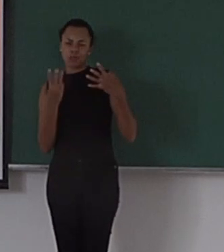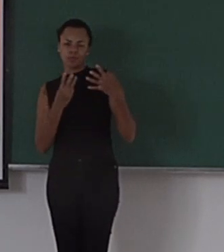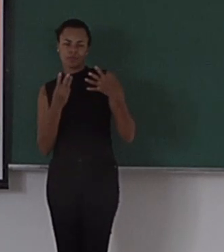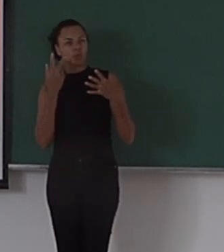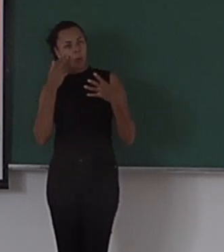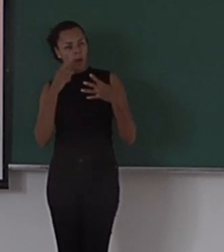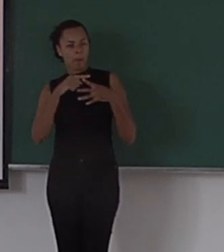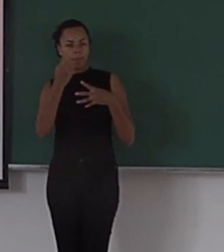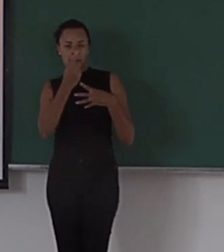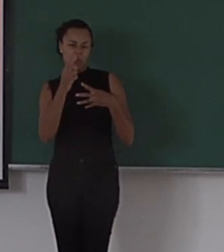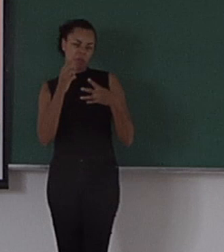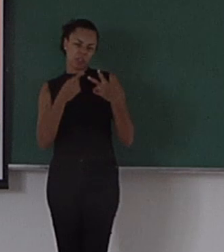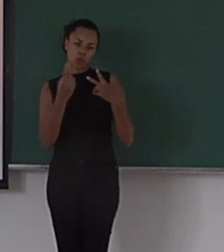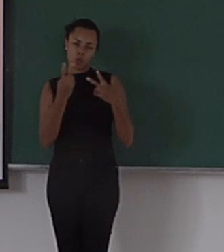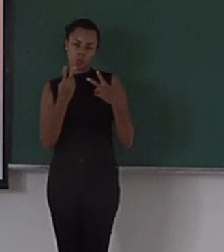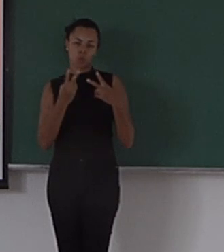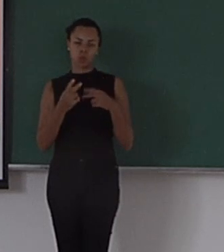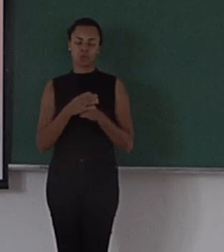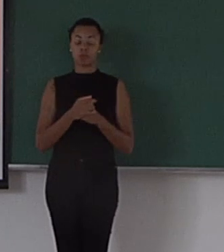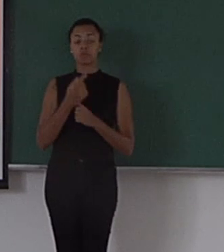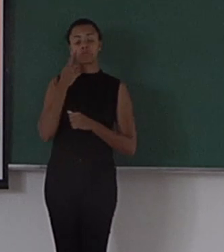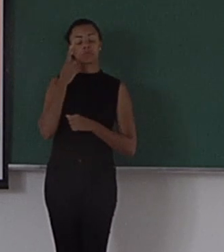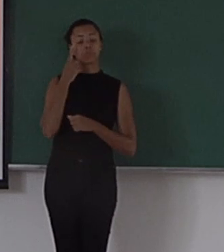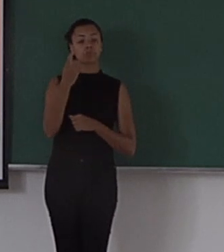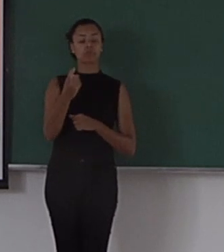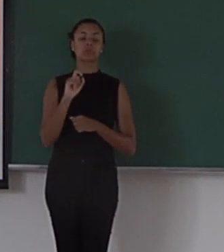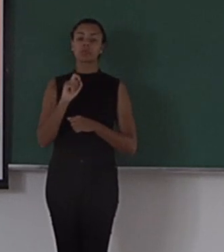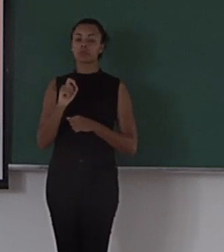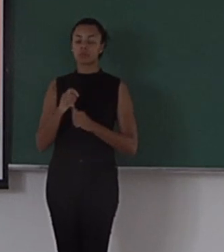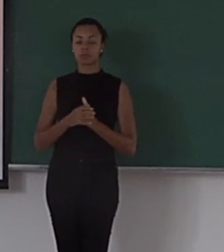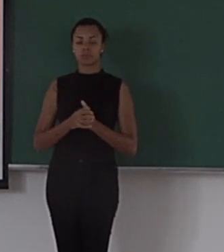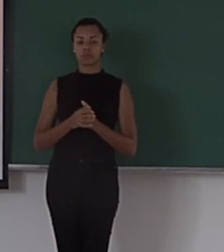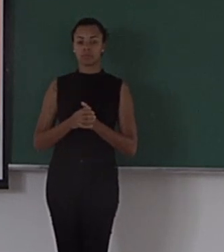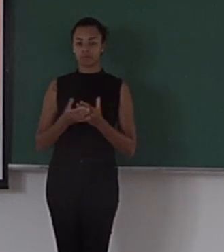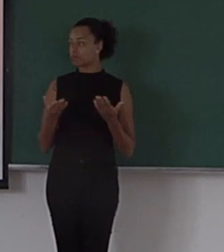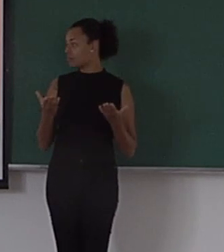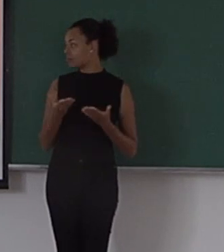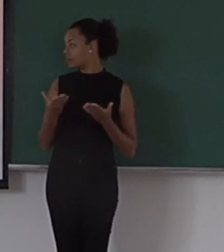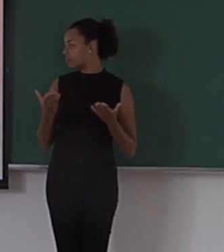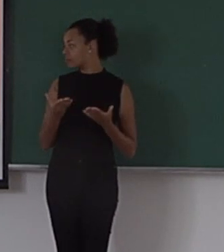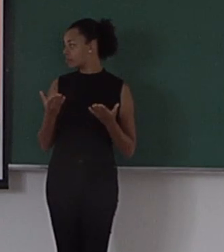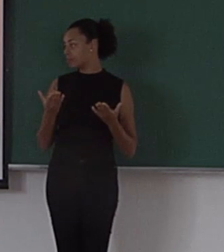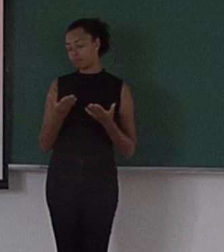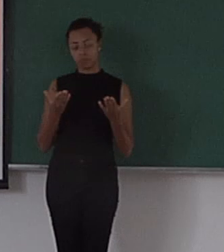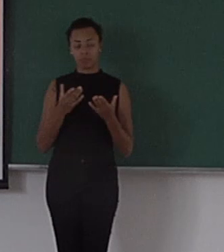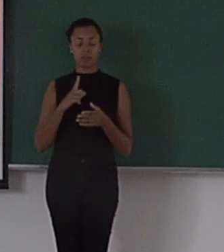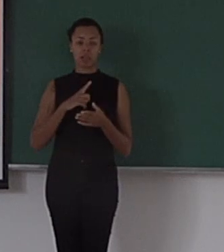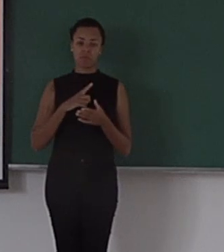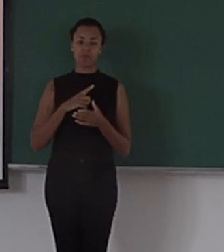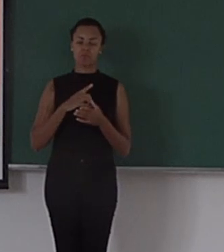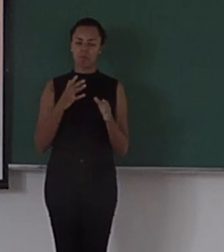ou profundo. E olha só que interessante, atualmente são identificados mais de 25 mil produtos capazes de